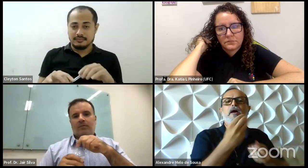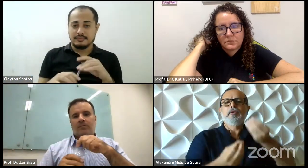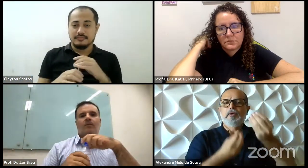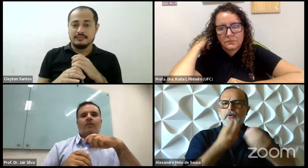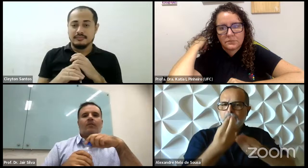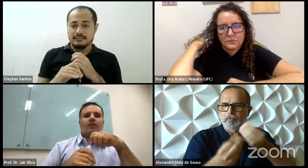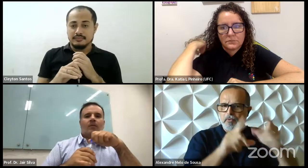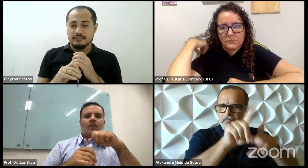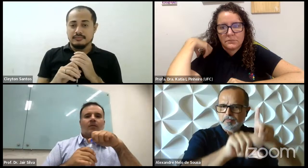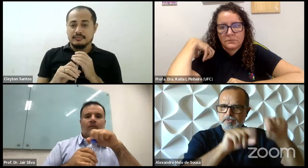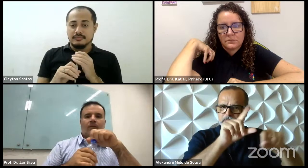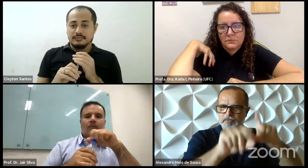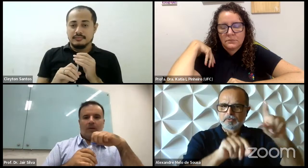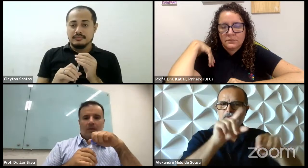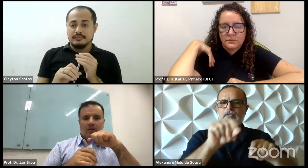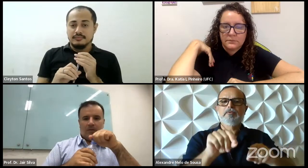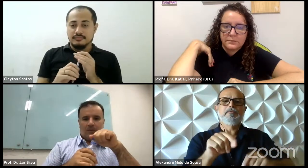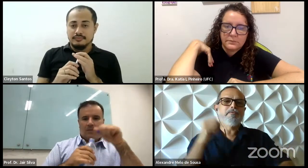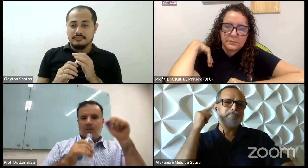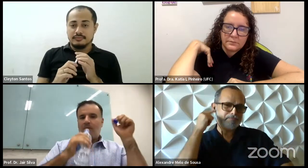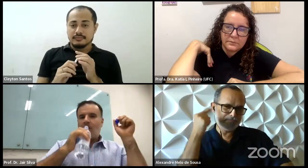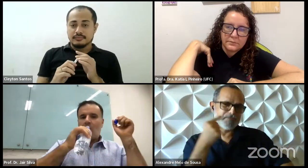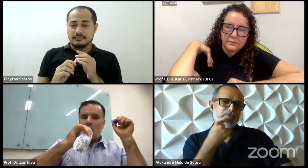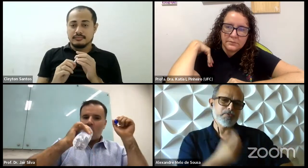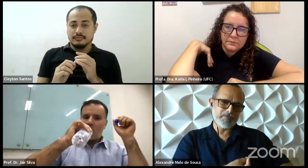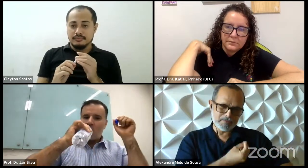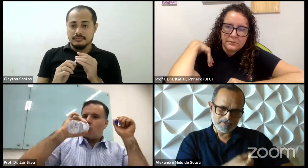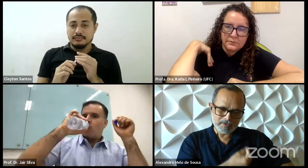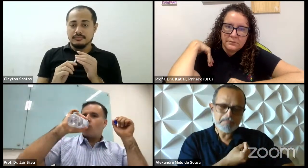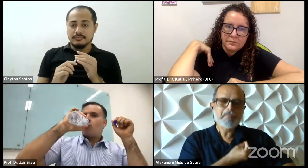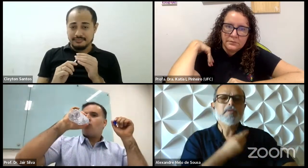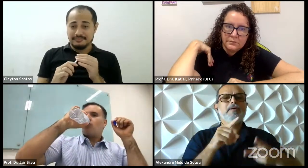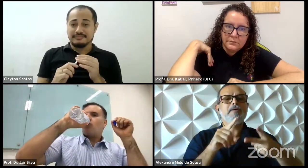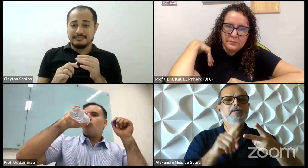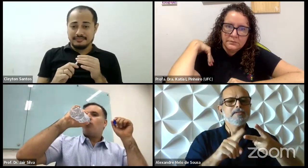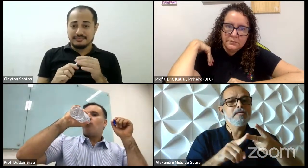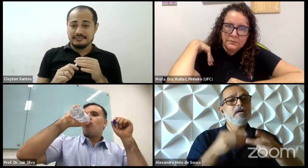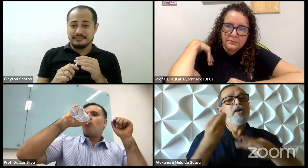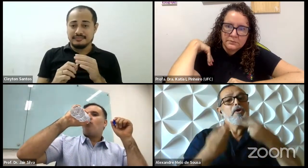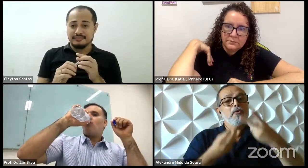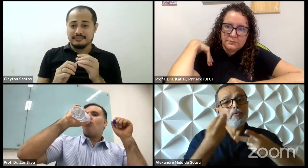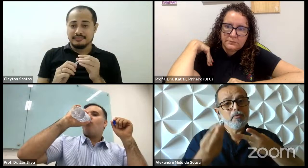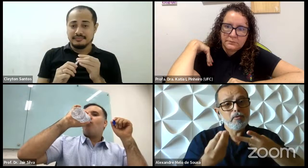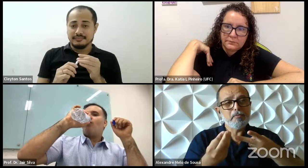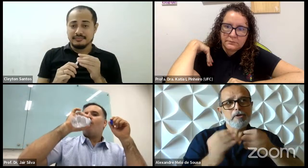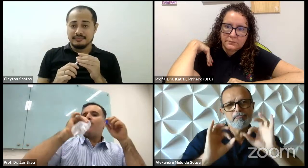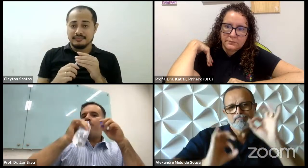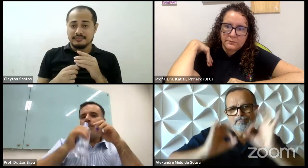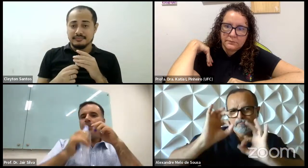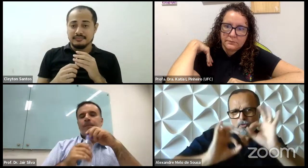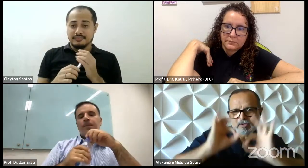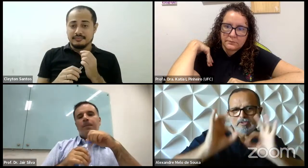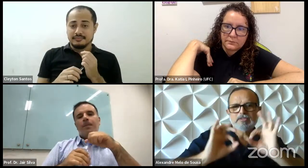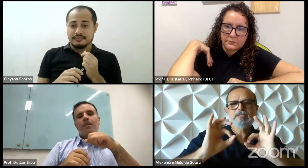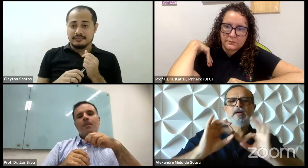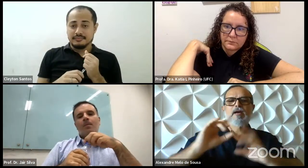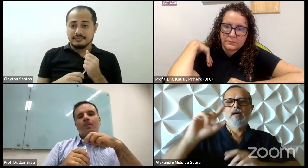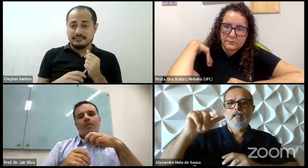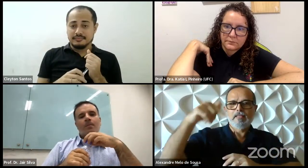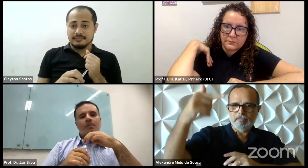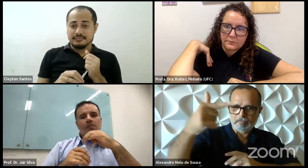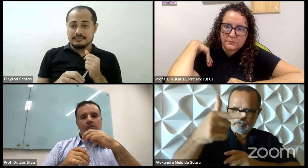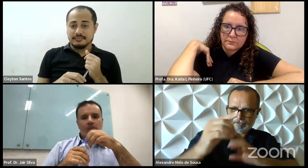detalhada a questão das informações que foram coletadas no corpo de Libras, né? Com os surdos que